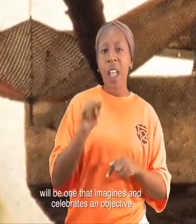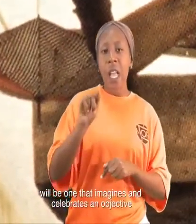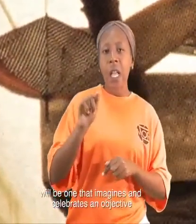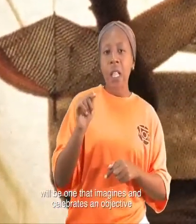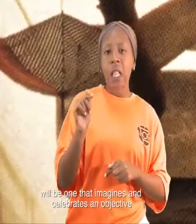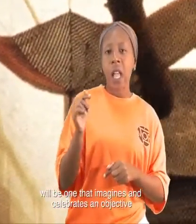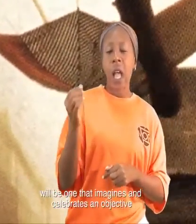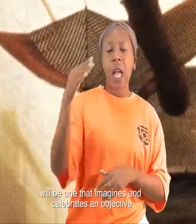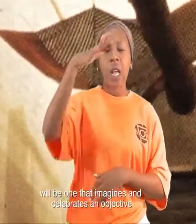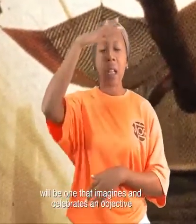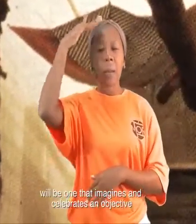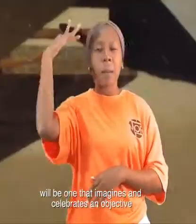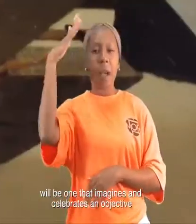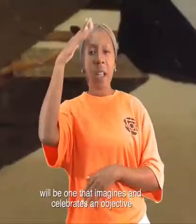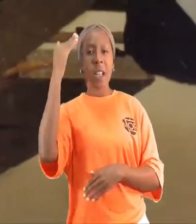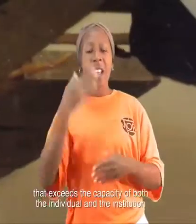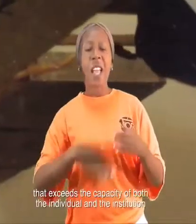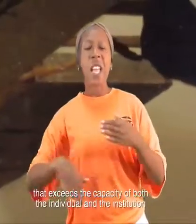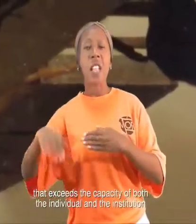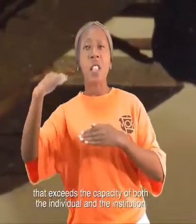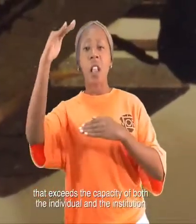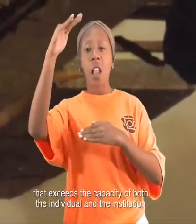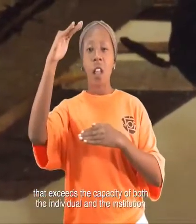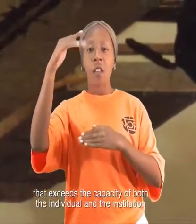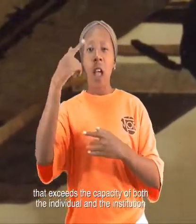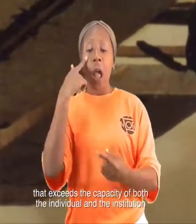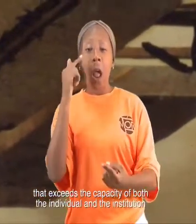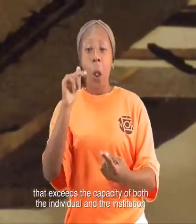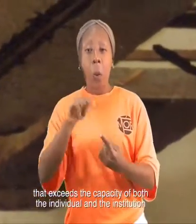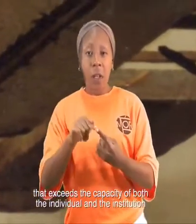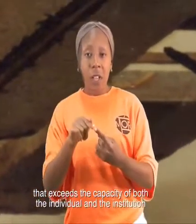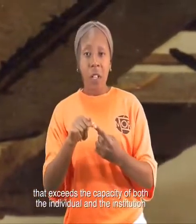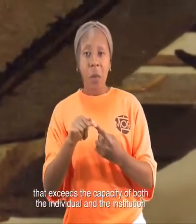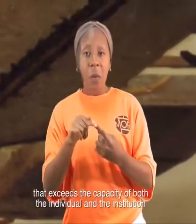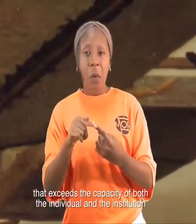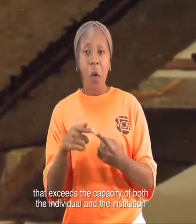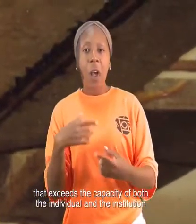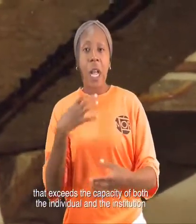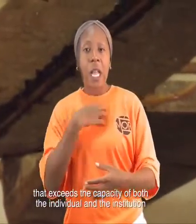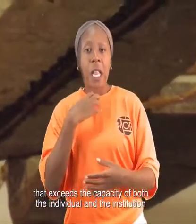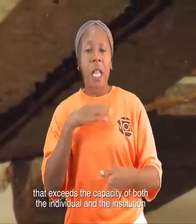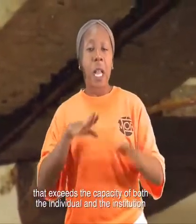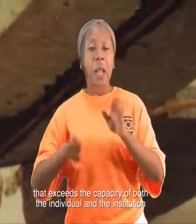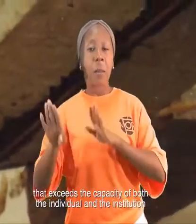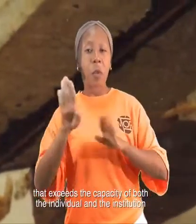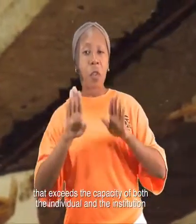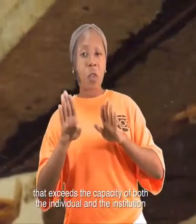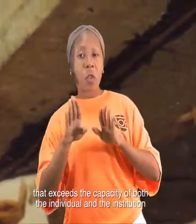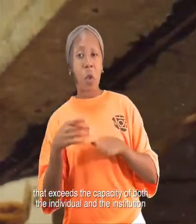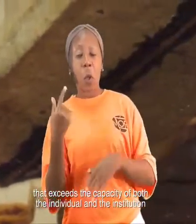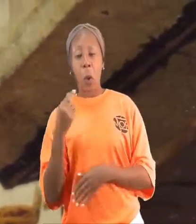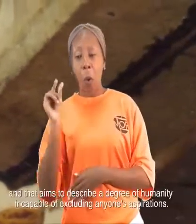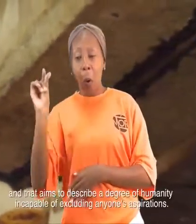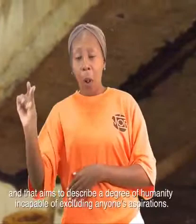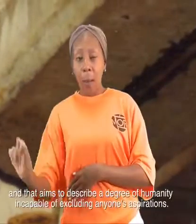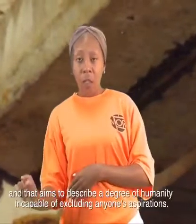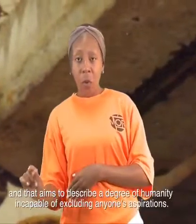y celebre un objetivo que rebase la capacidad tanto del individuo como de la institución y que se